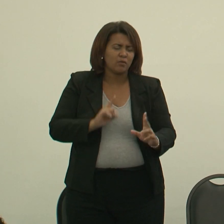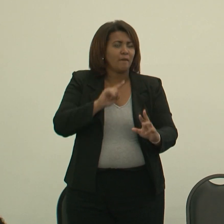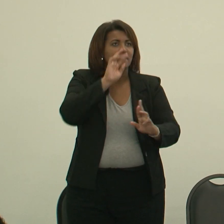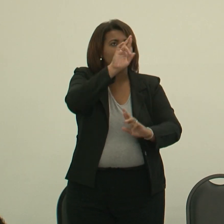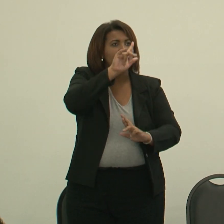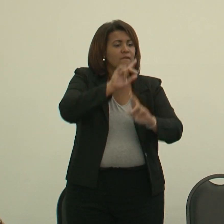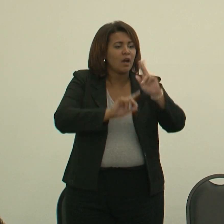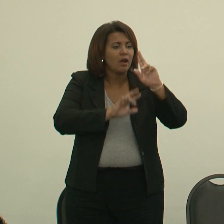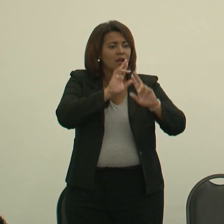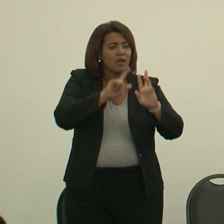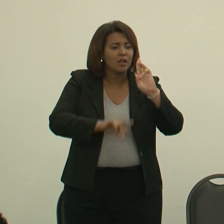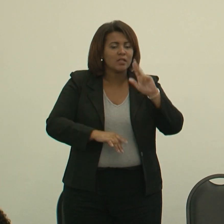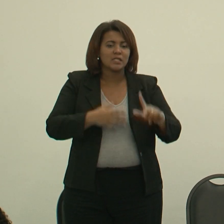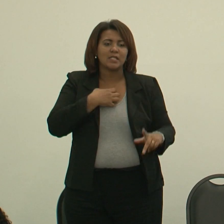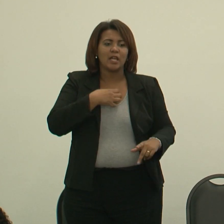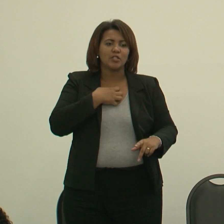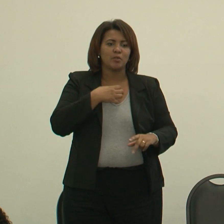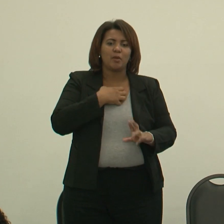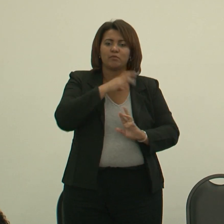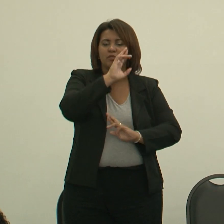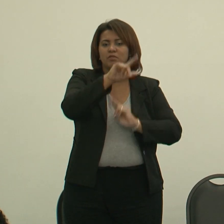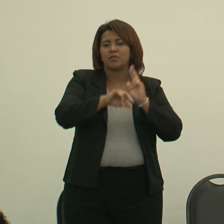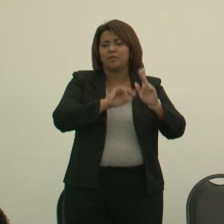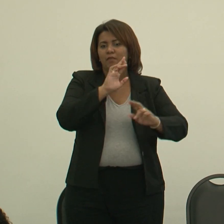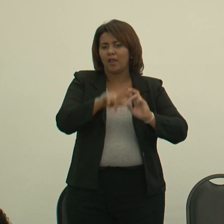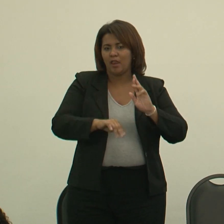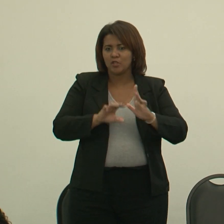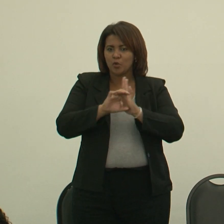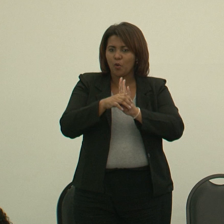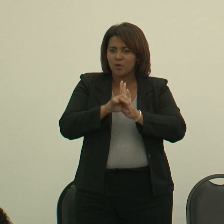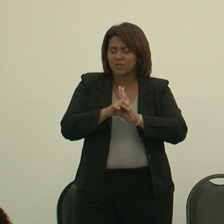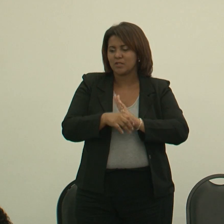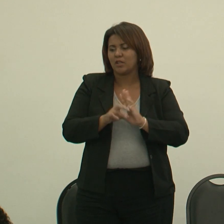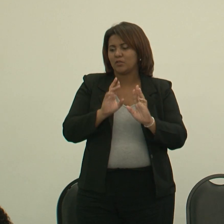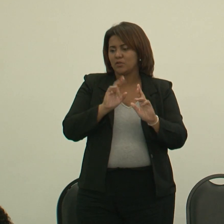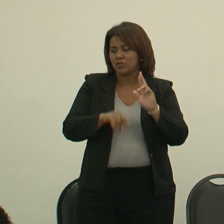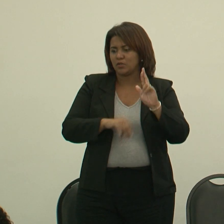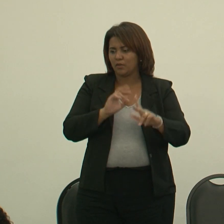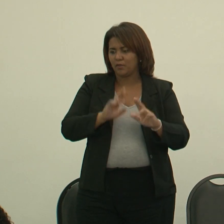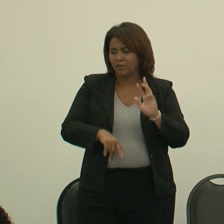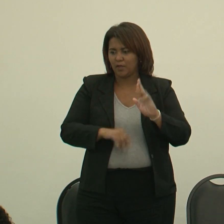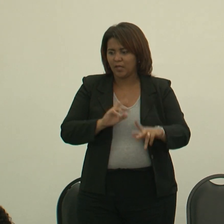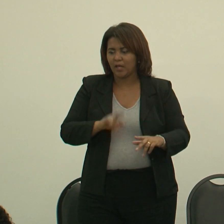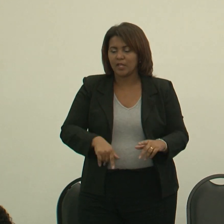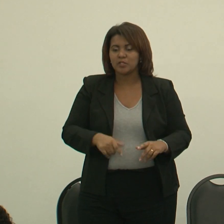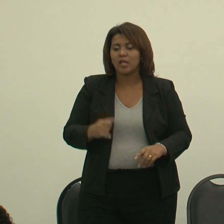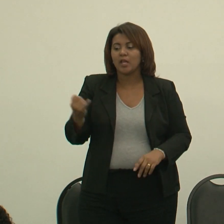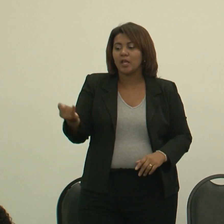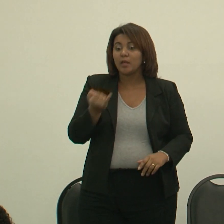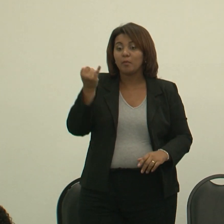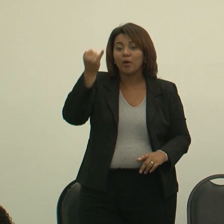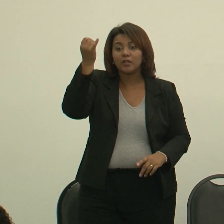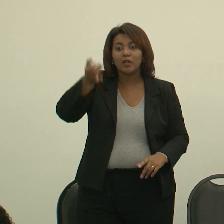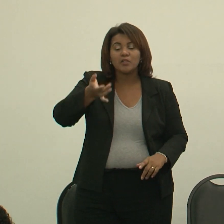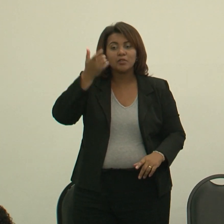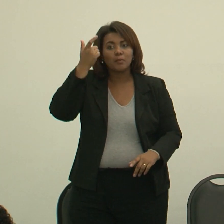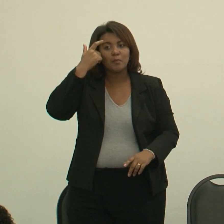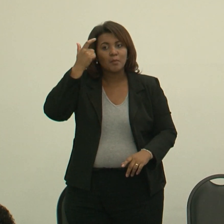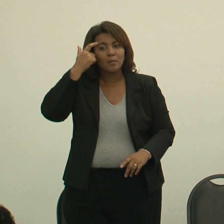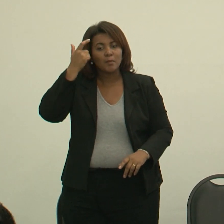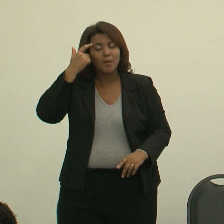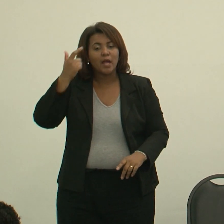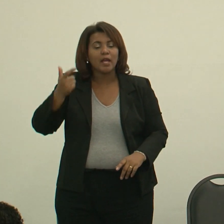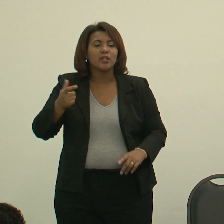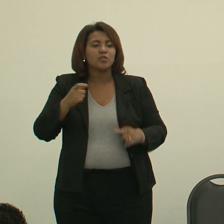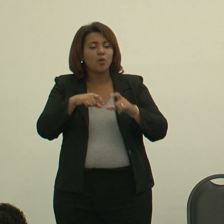discriminação. Tolerância é a mesma coisa. Não é. São conceitos diferentes. É importante a gente ter isso em mente, até mesmo para olhar as tirinhas